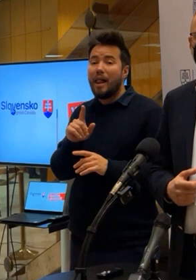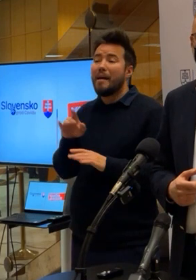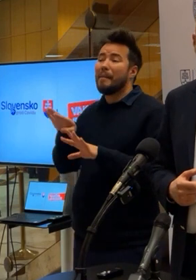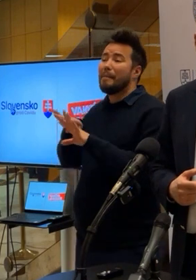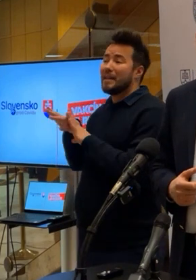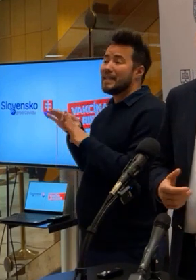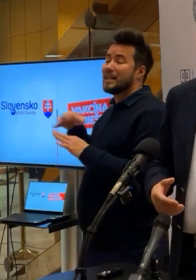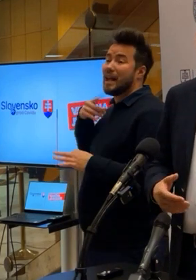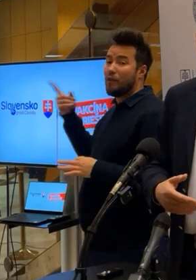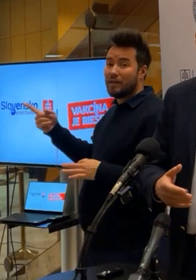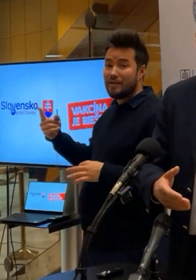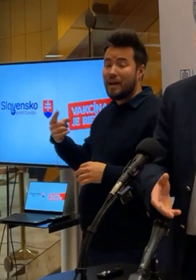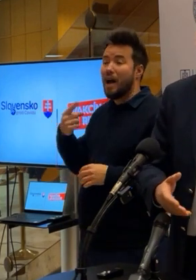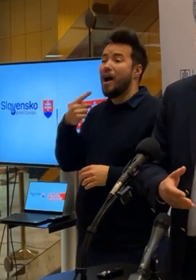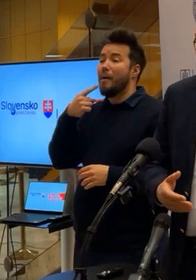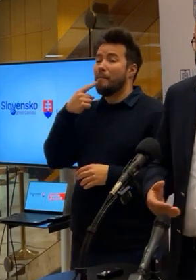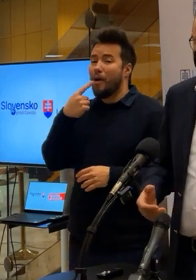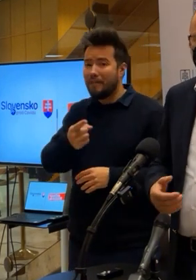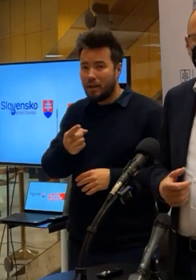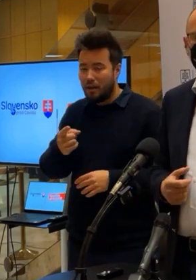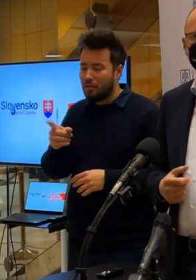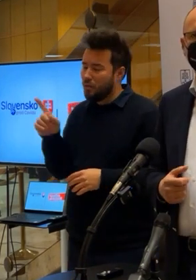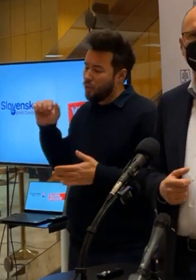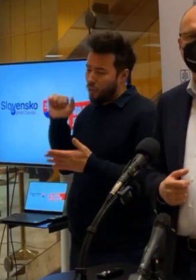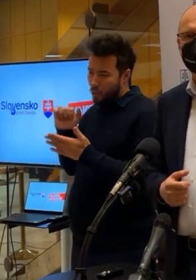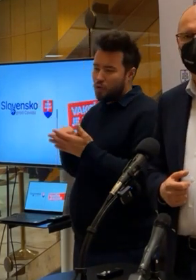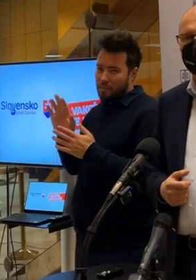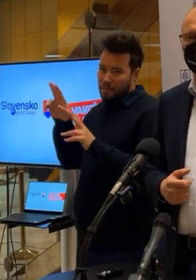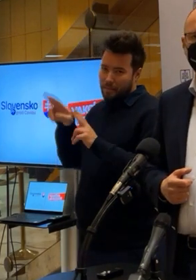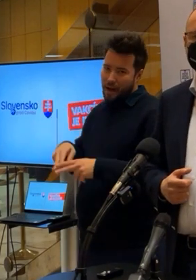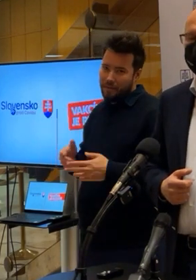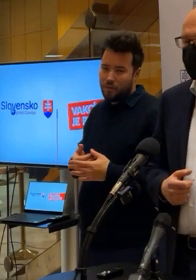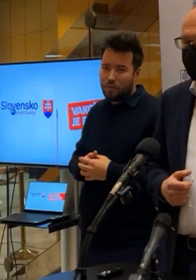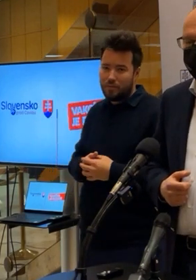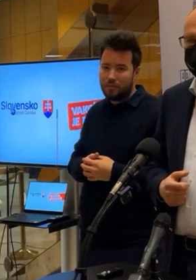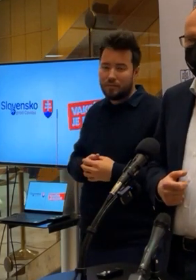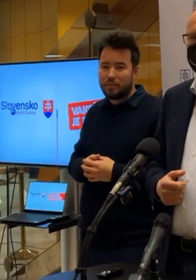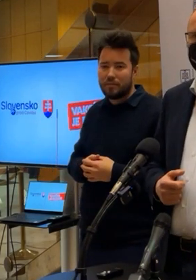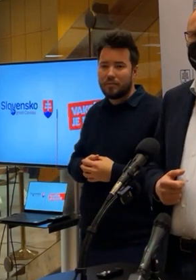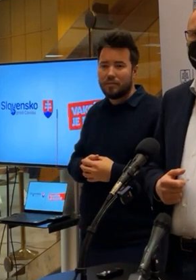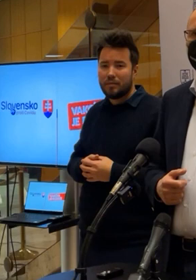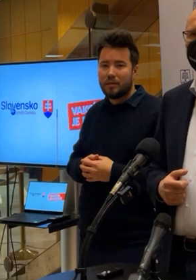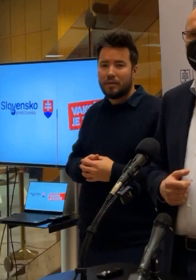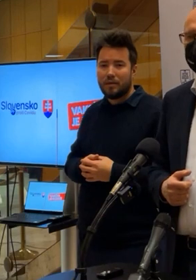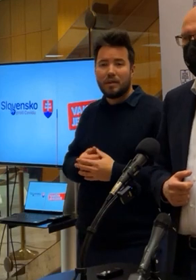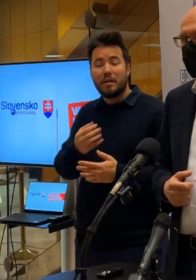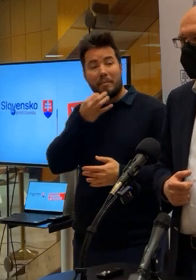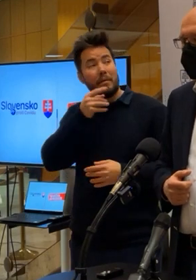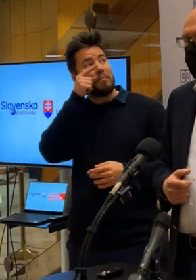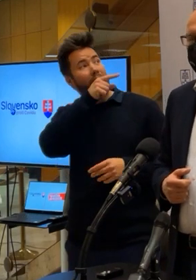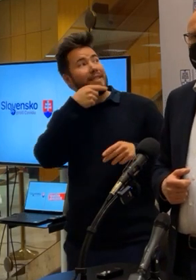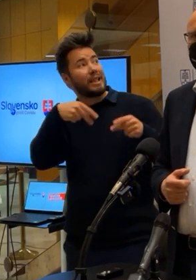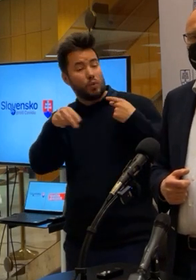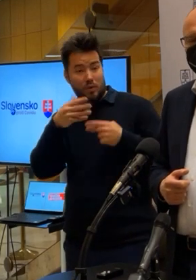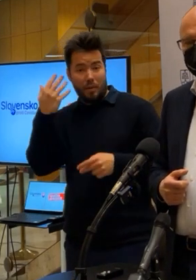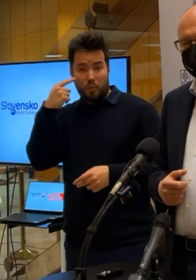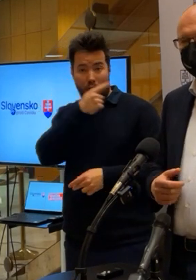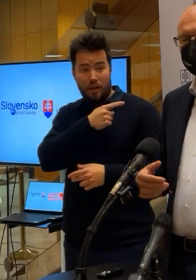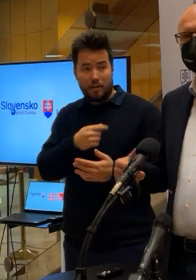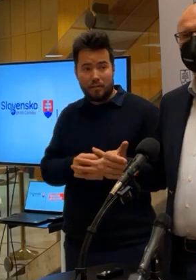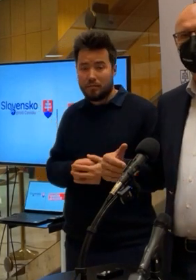minister zdravotne niečo vraví, tak zrejme to tak bude. Neviem sa k tomu bližšie. Áno.